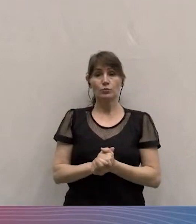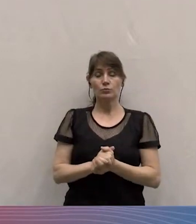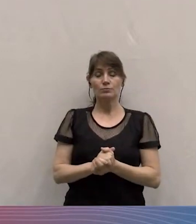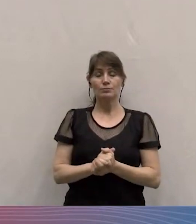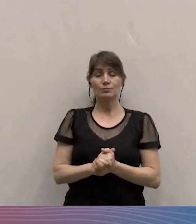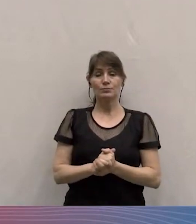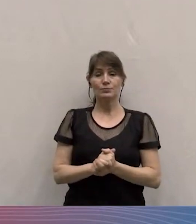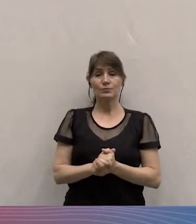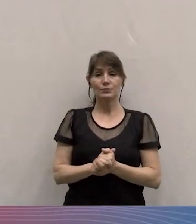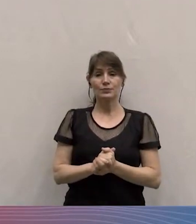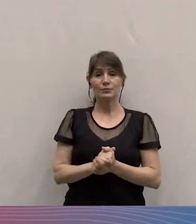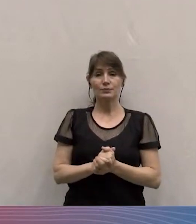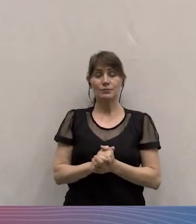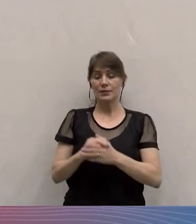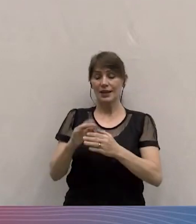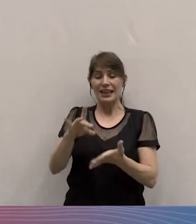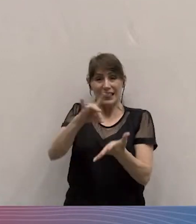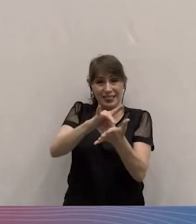meio, a